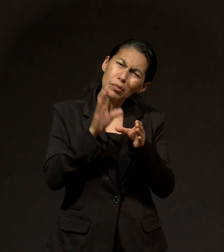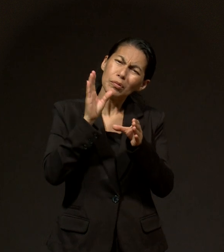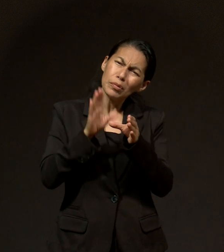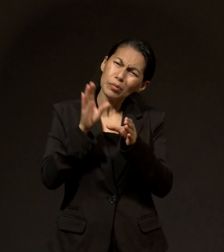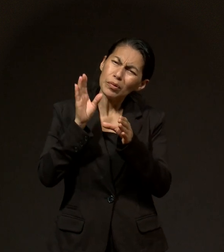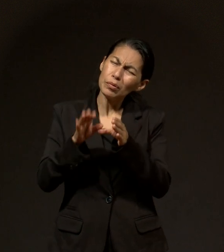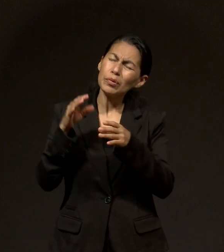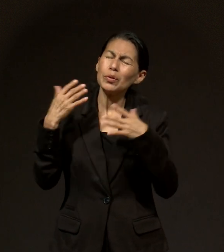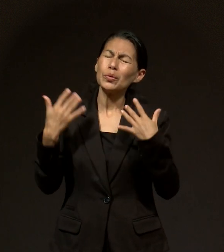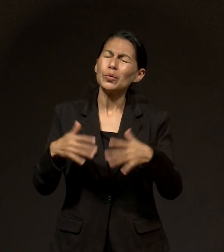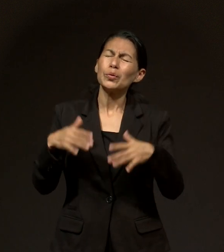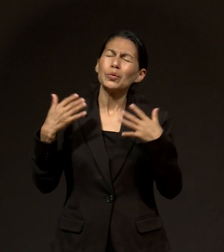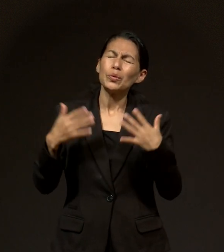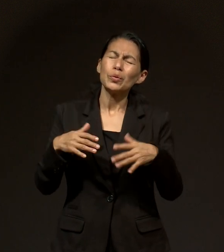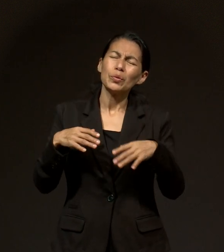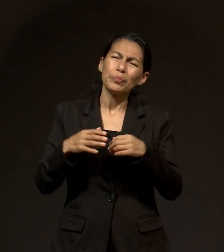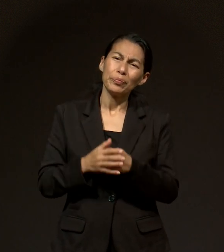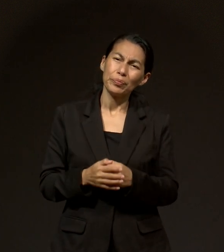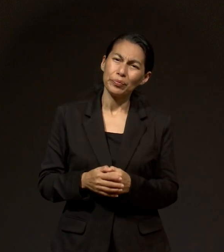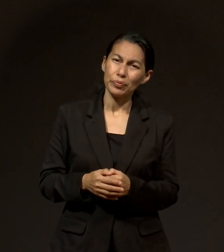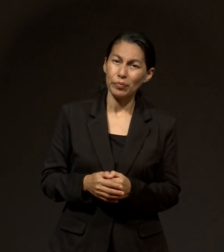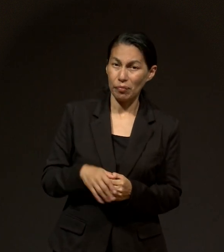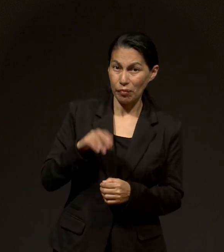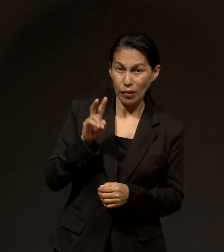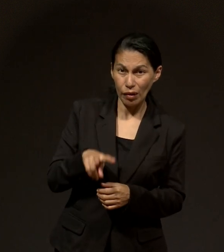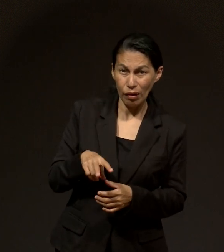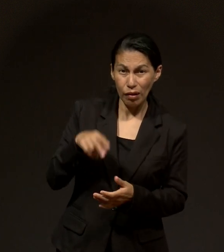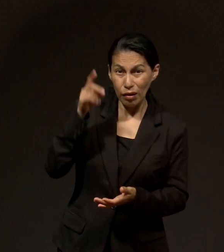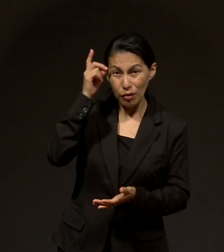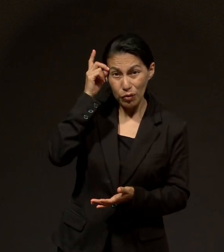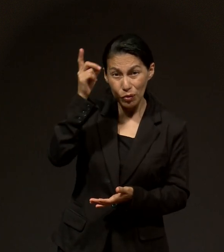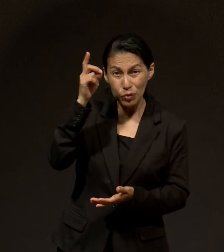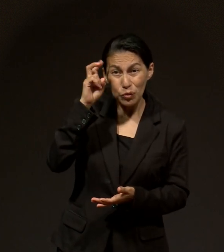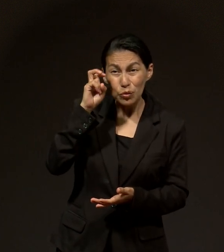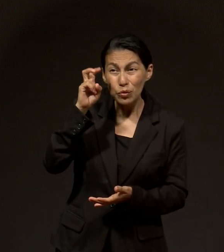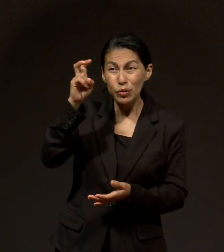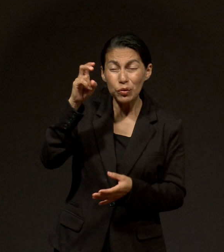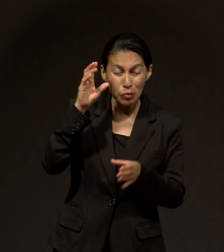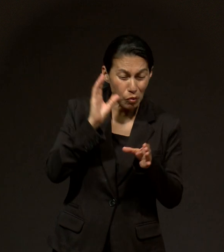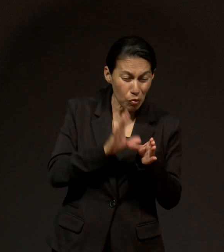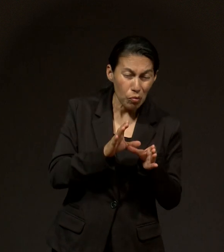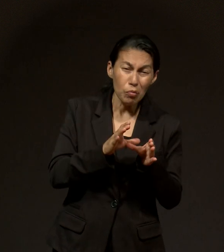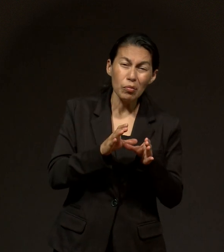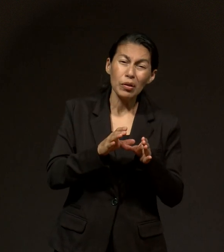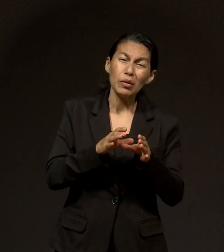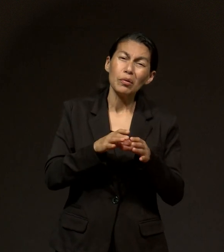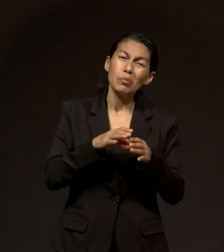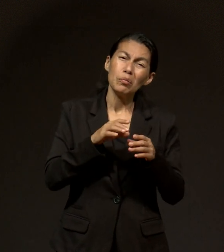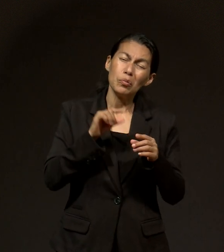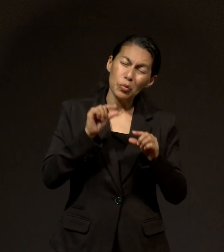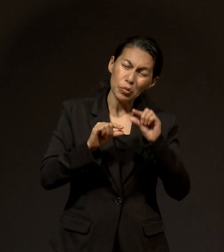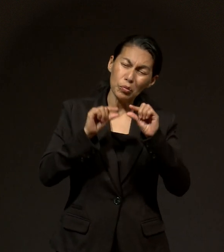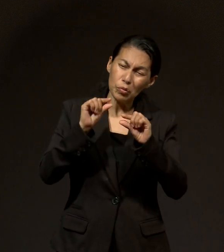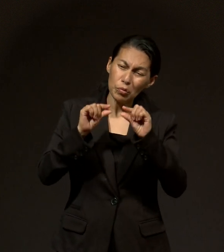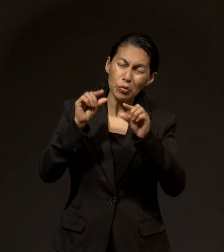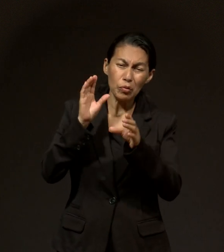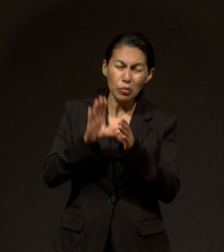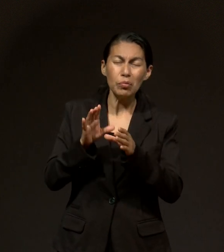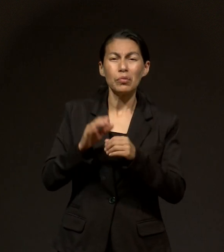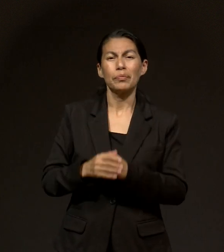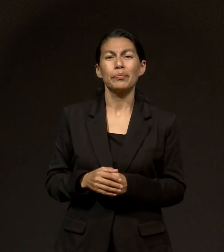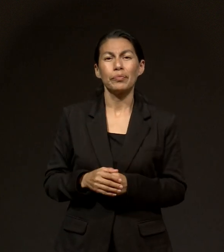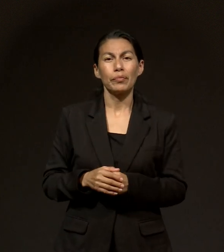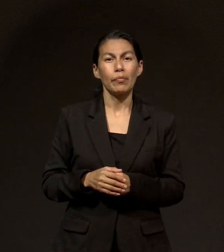fabuloso, como Dios va cumpliendo los sueños, sueños que el